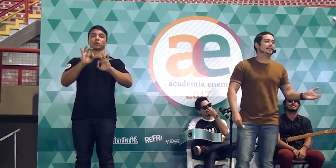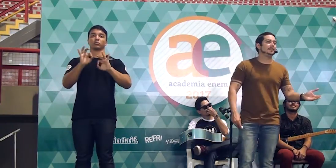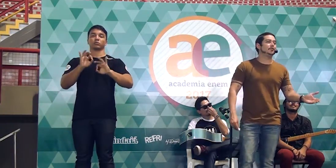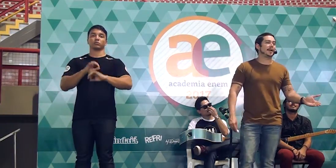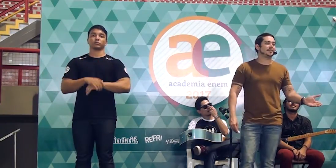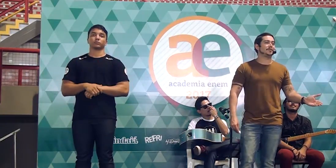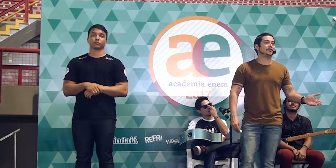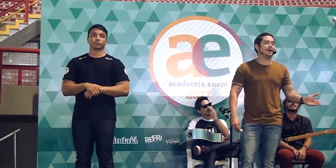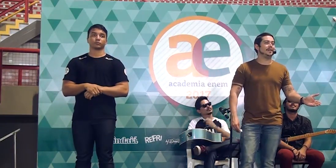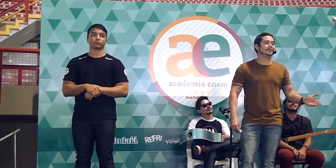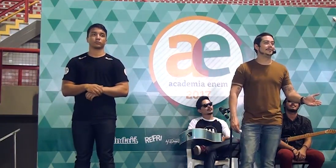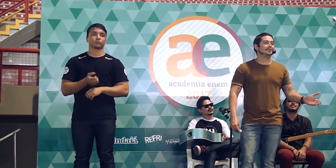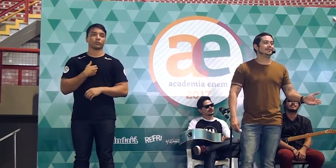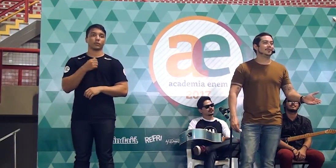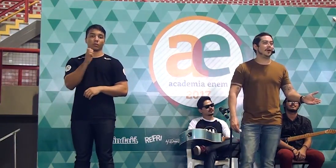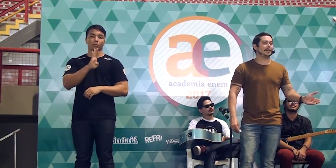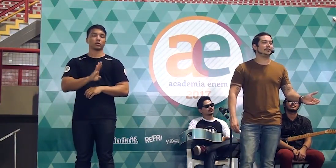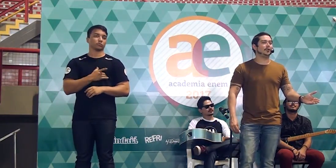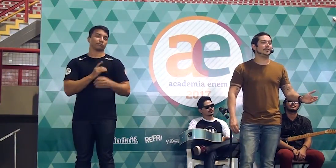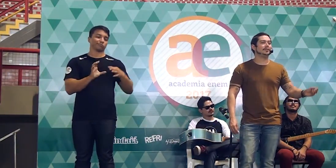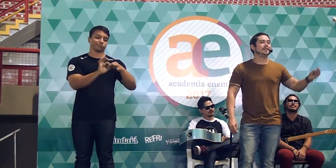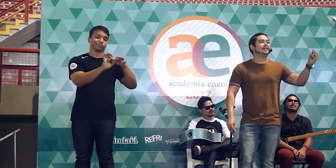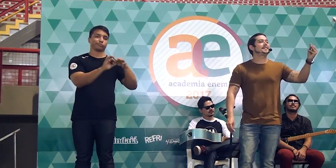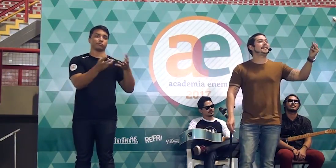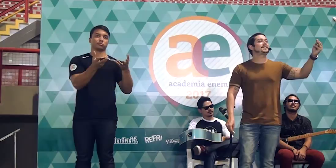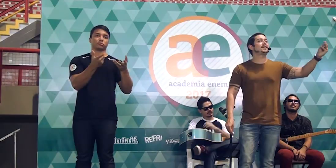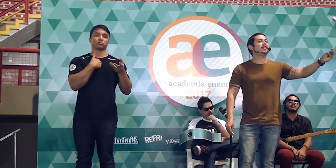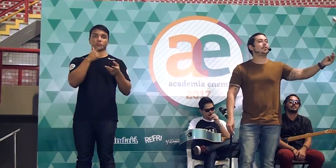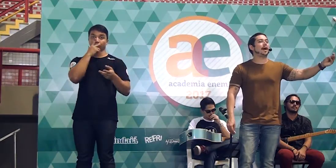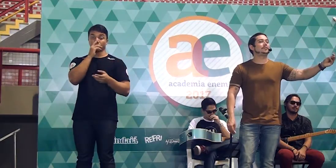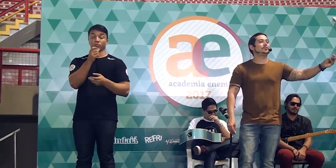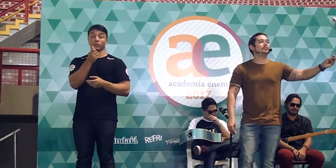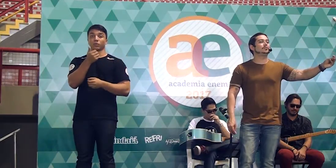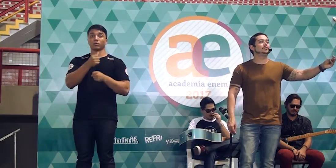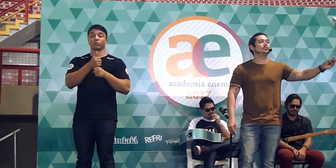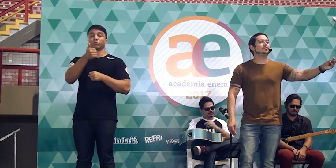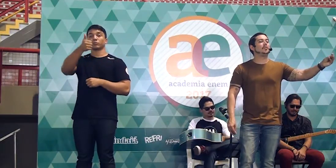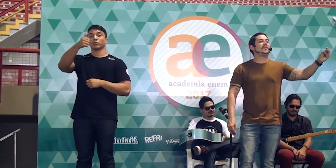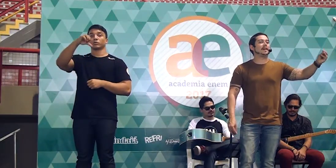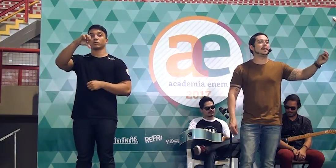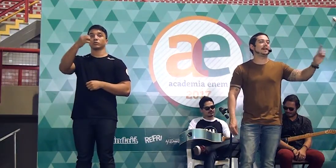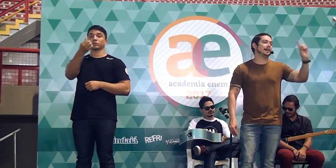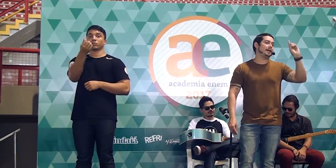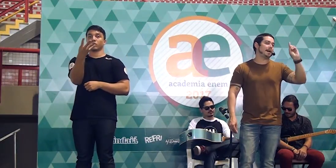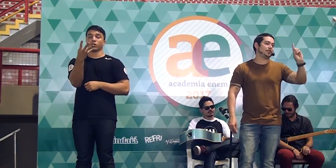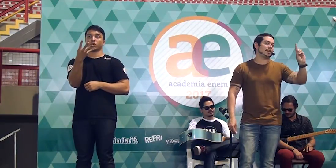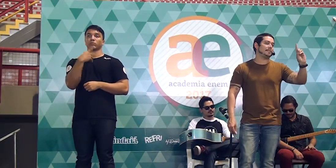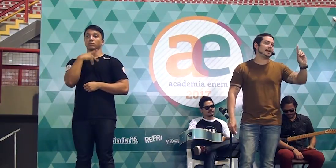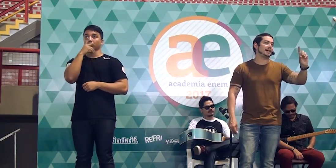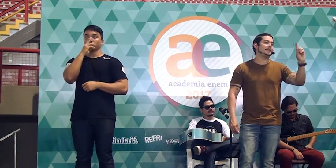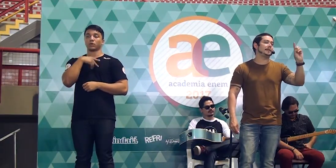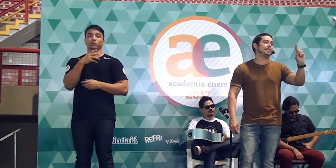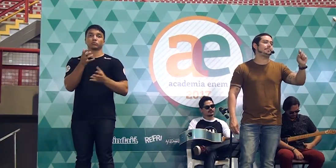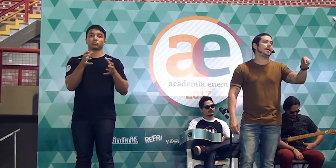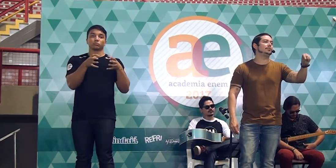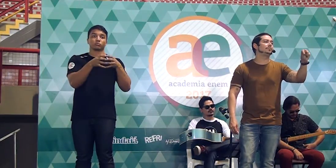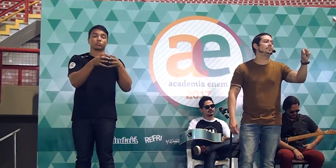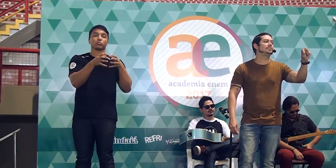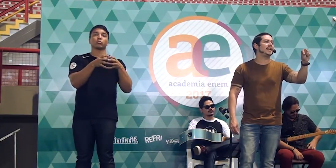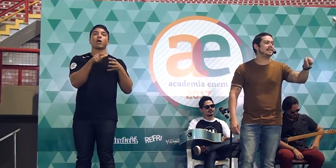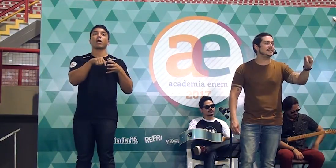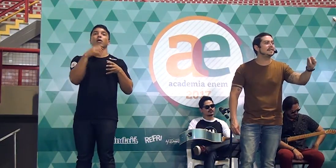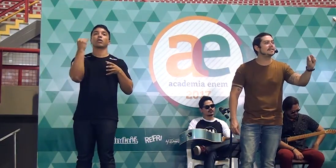Hashtag, o Brasil está no meio. Olha que doido. Em 64, o governo americano, a embaixada americana tem